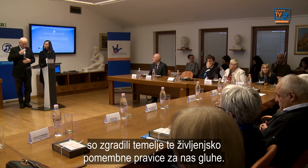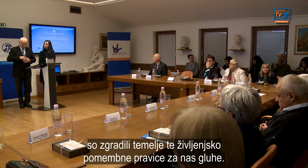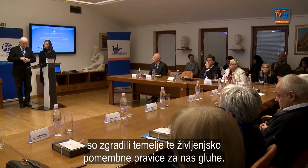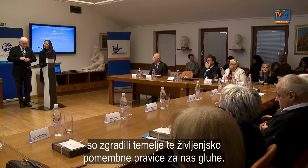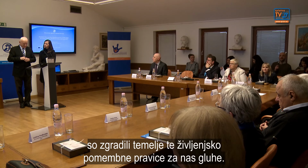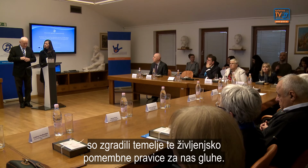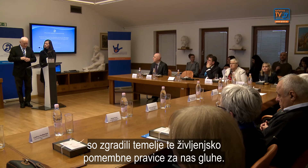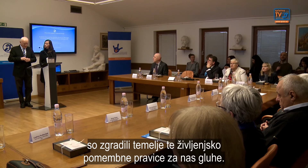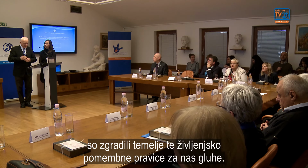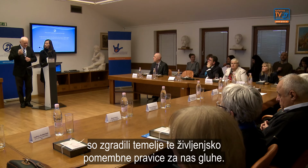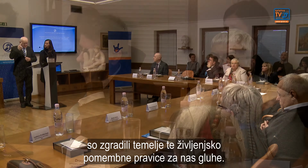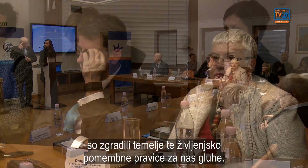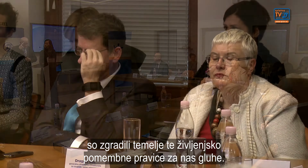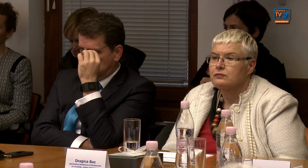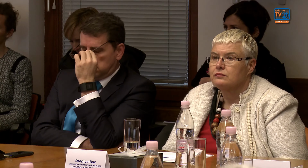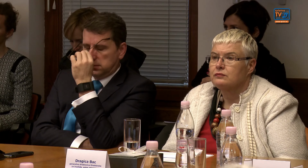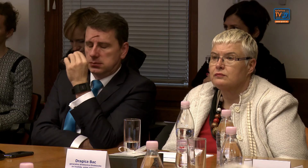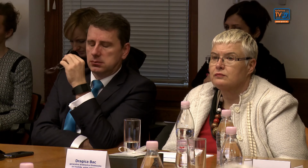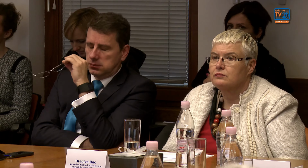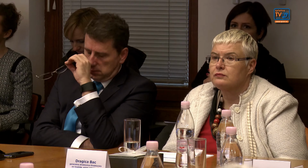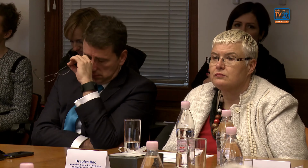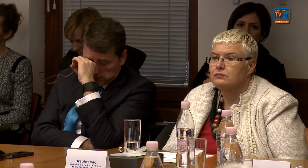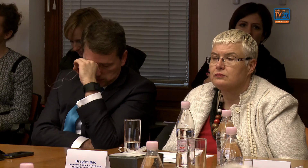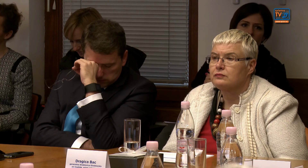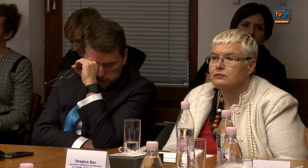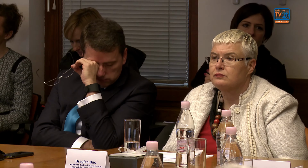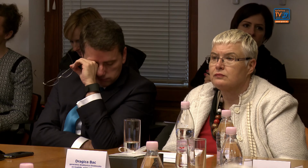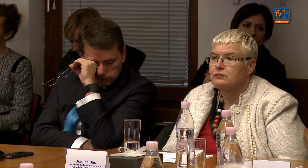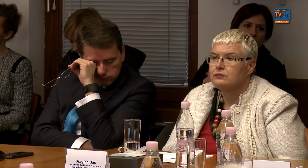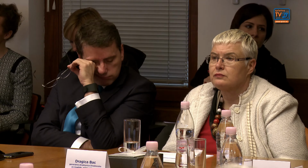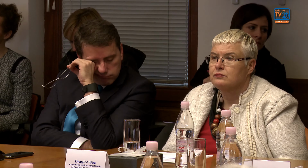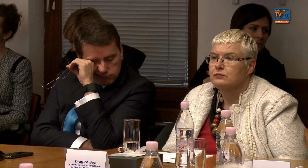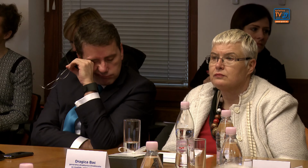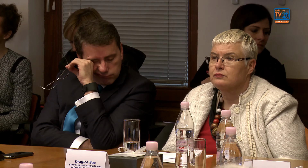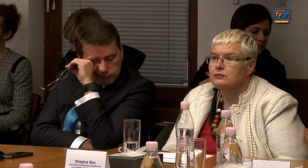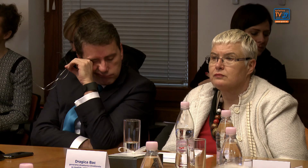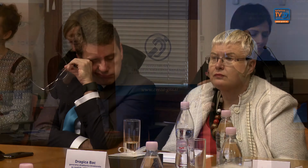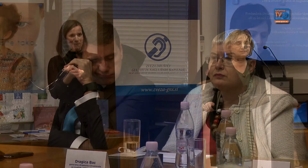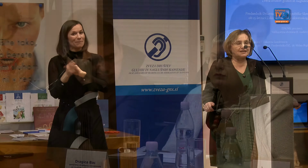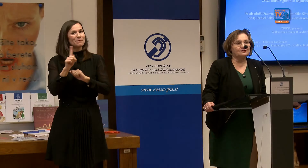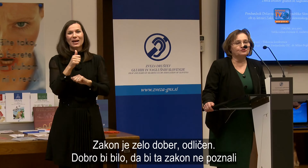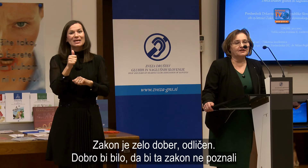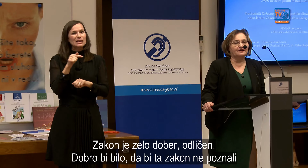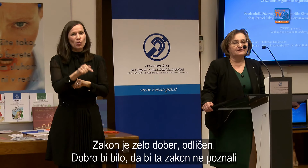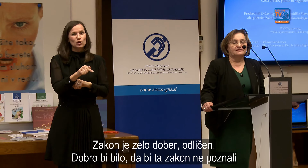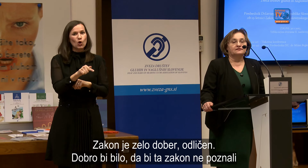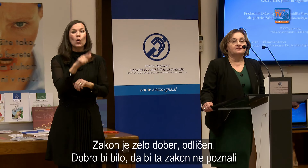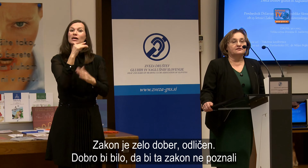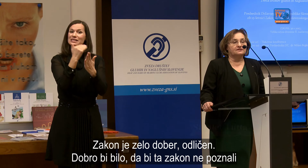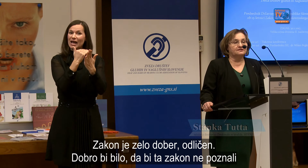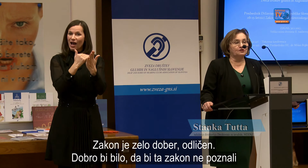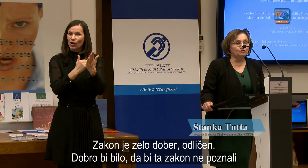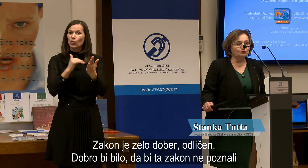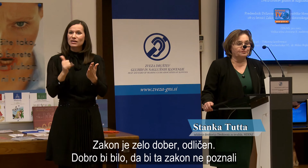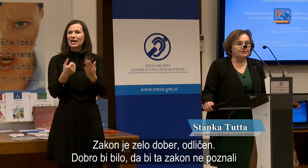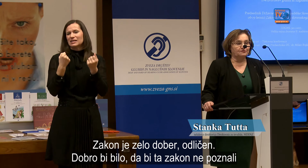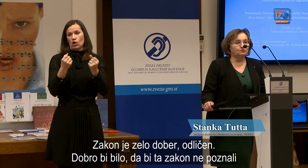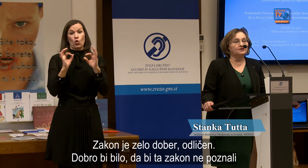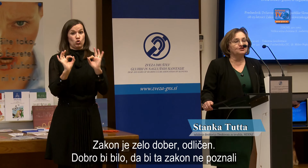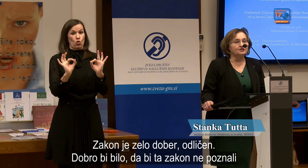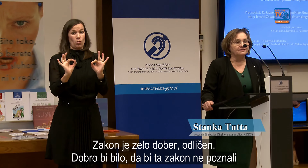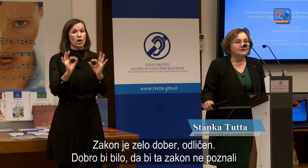pomembne pravice za nas gluhe. Je prav, da se usmerimo tudi v prihodnost. Zakon je zelo